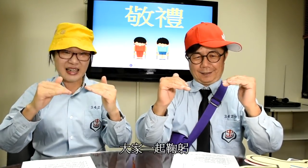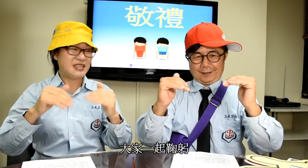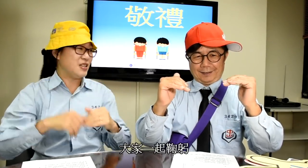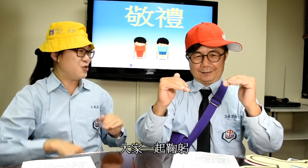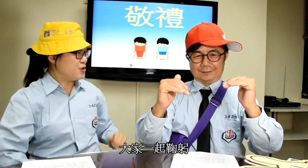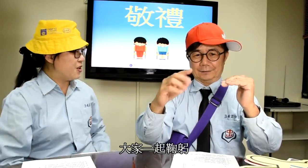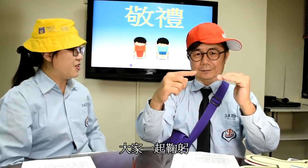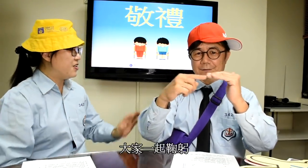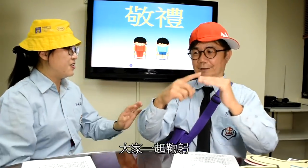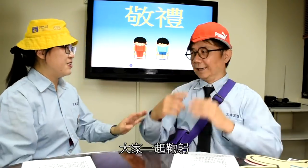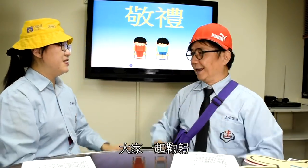起鞠躬，